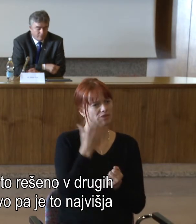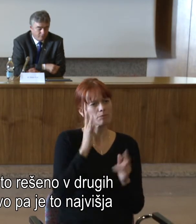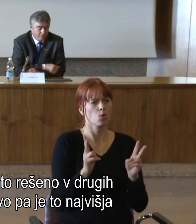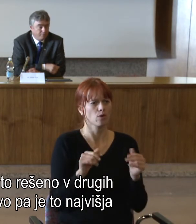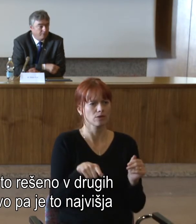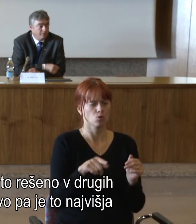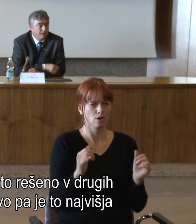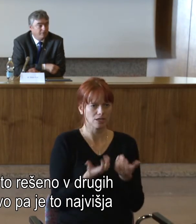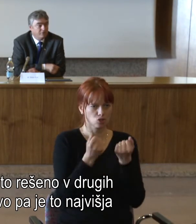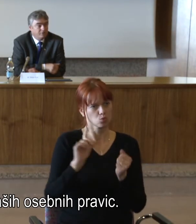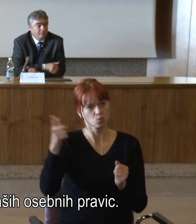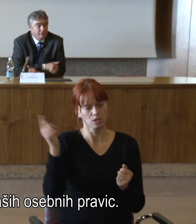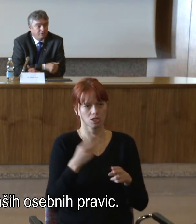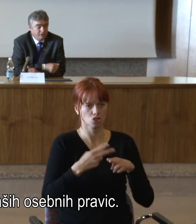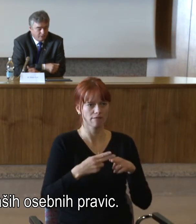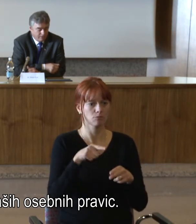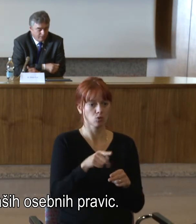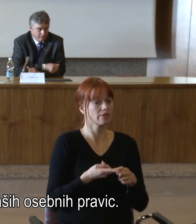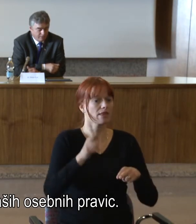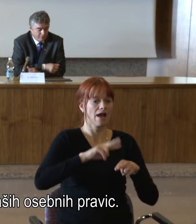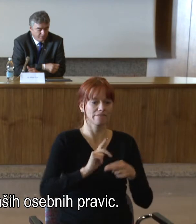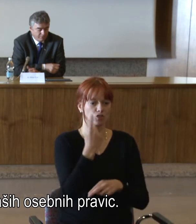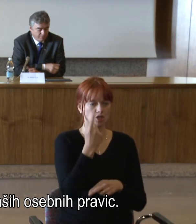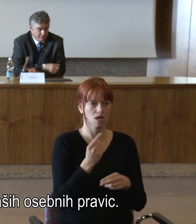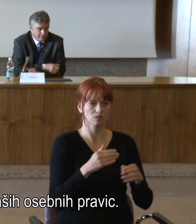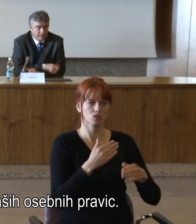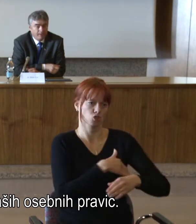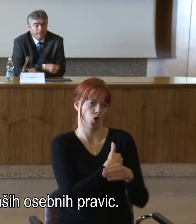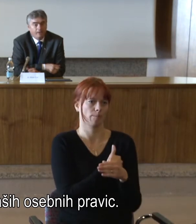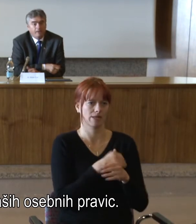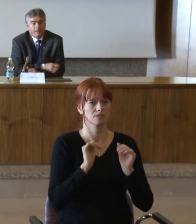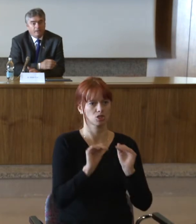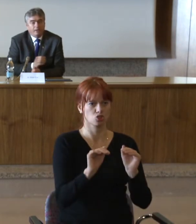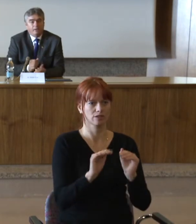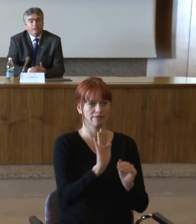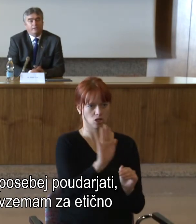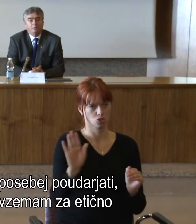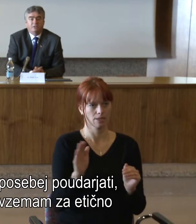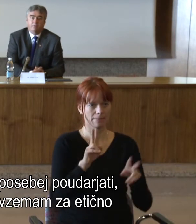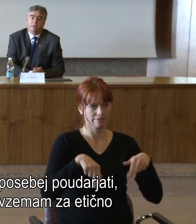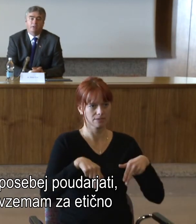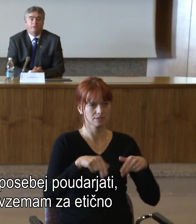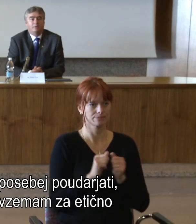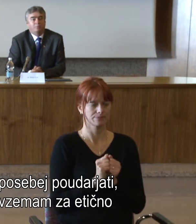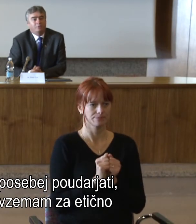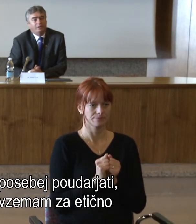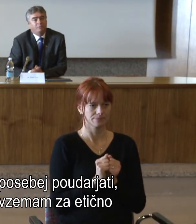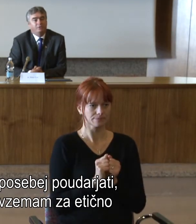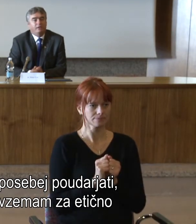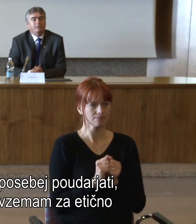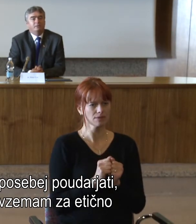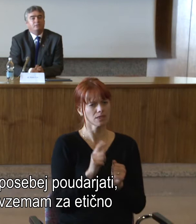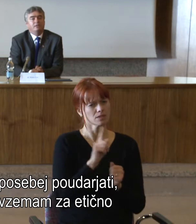državah, zagotovo pa je to najvišja stopnja zaščite vaših posebnih pravic. Mi verjetno posebej